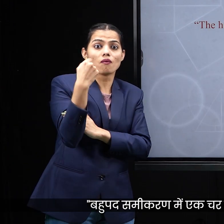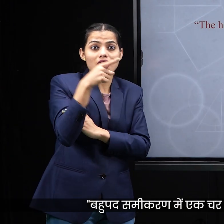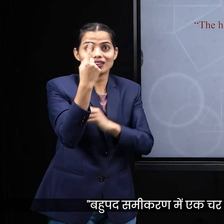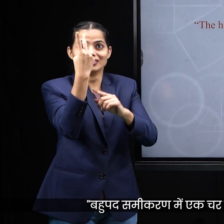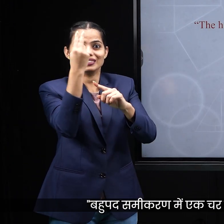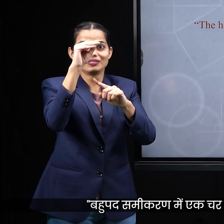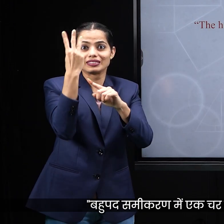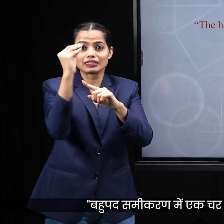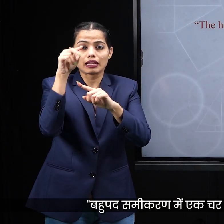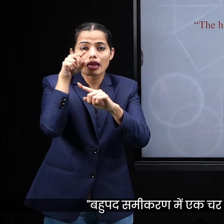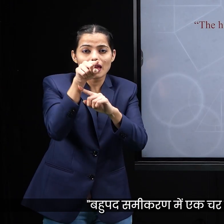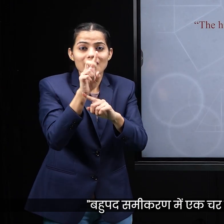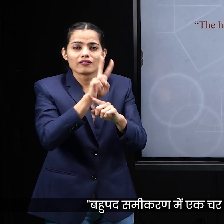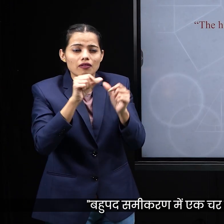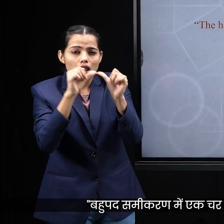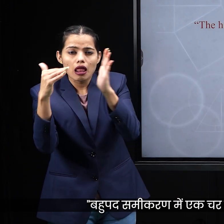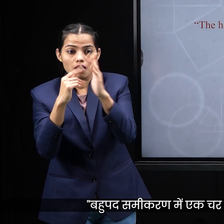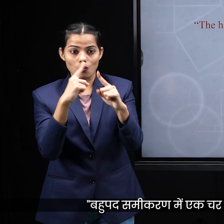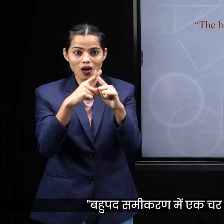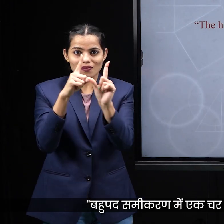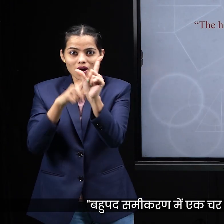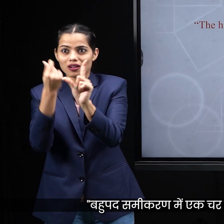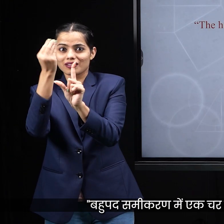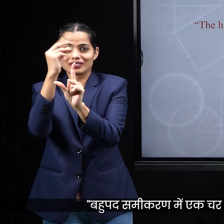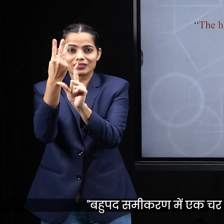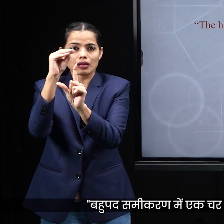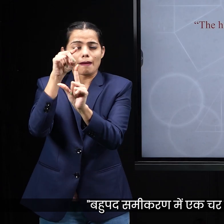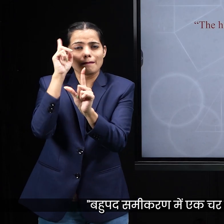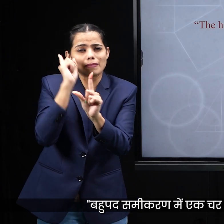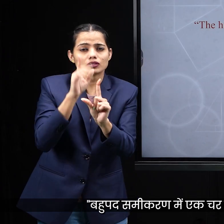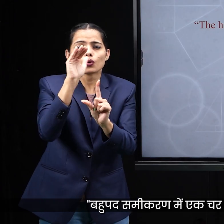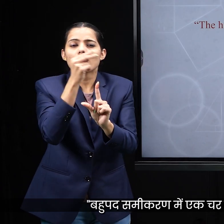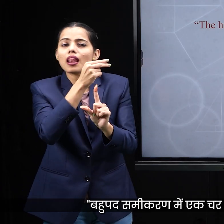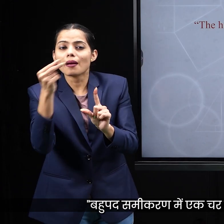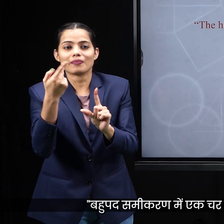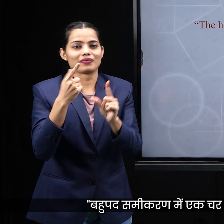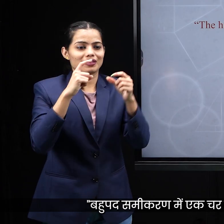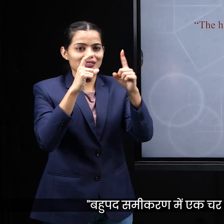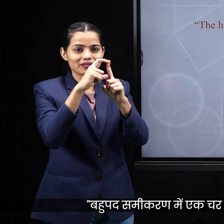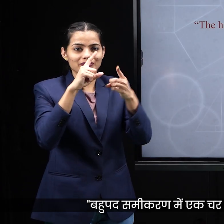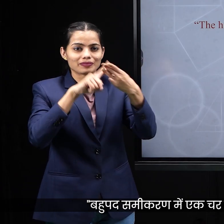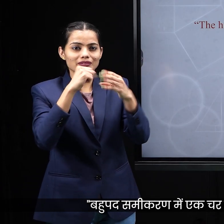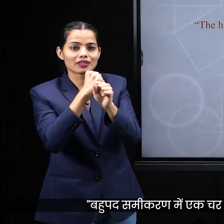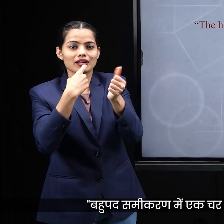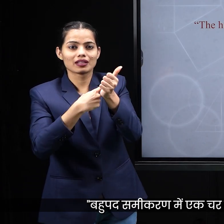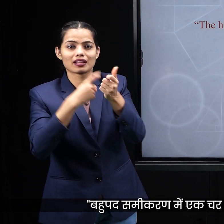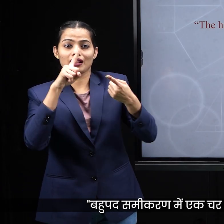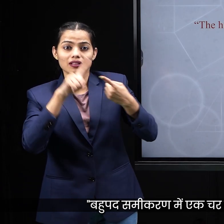बहुपद समीकरण में एक चर की उच्चतम शक्ति को बहुपद की डिग्री कहा जाता है।